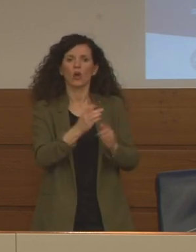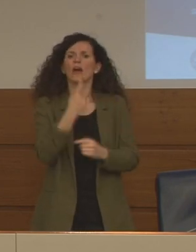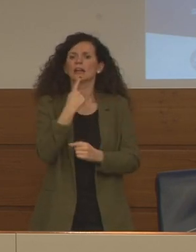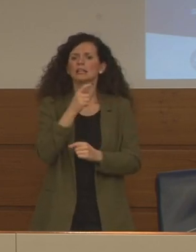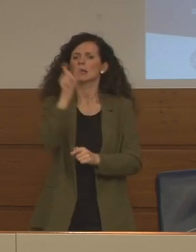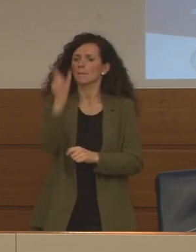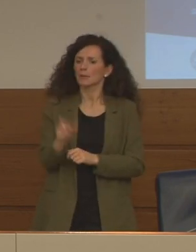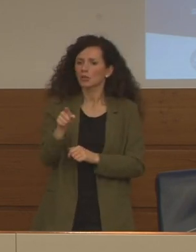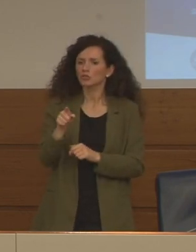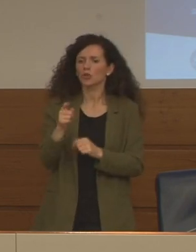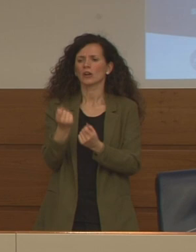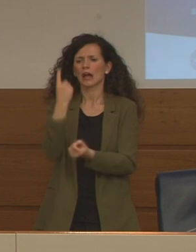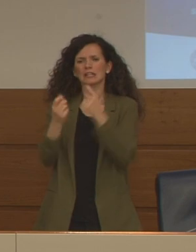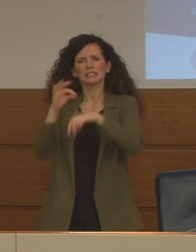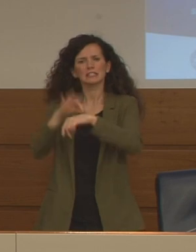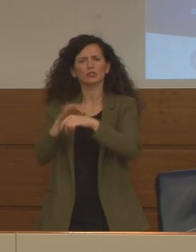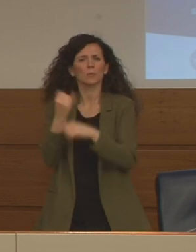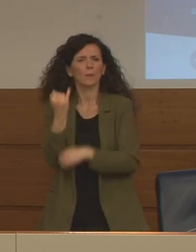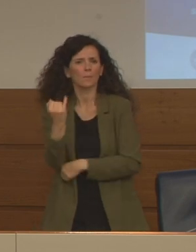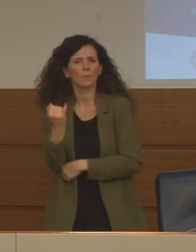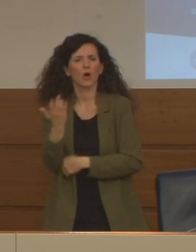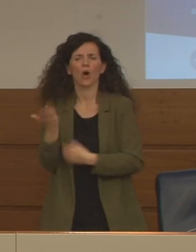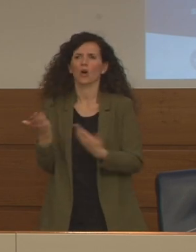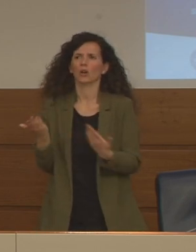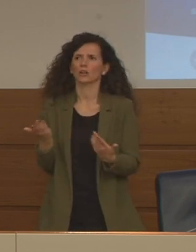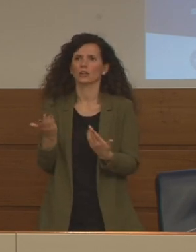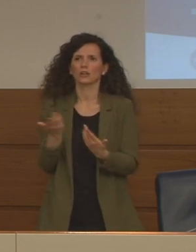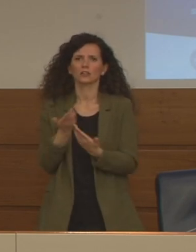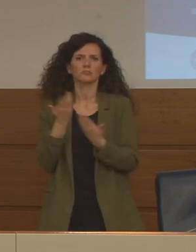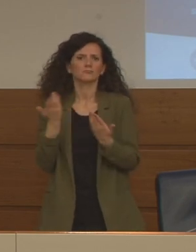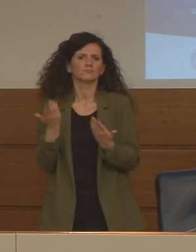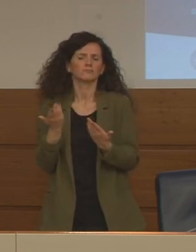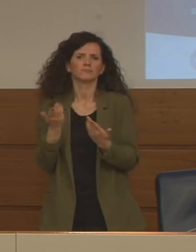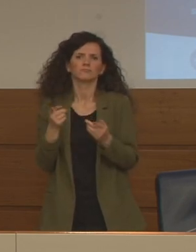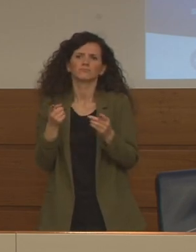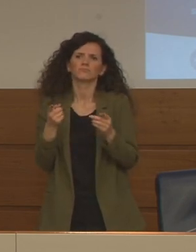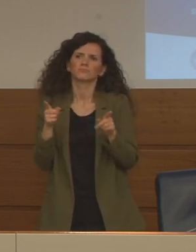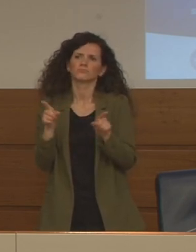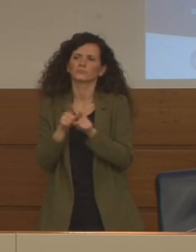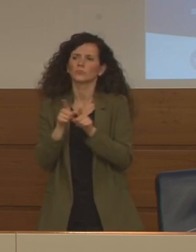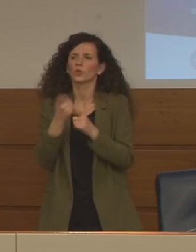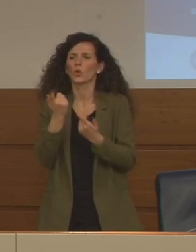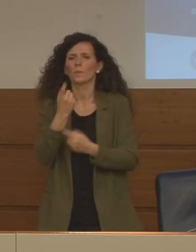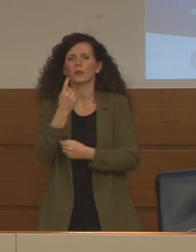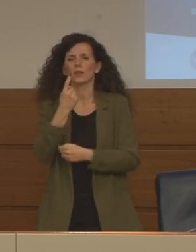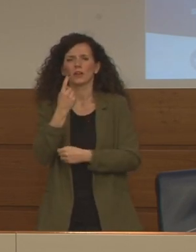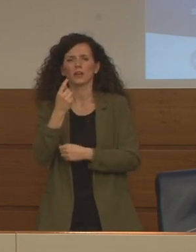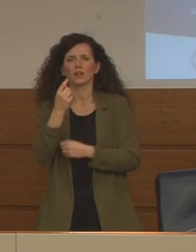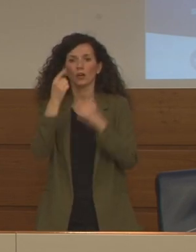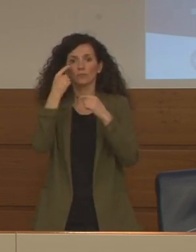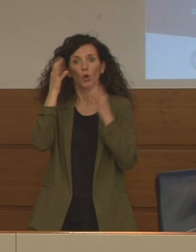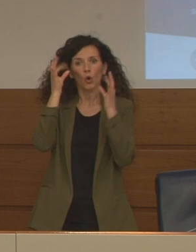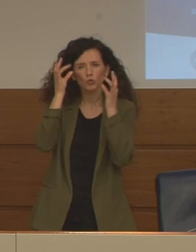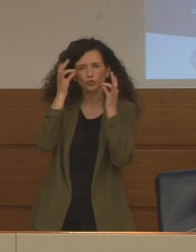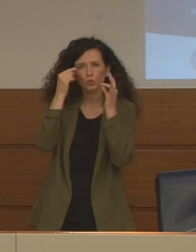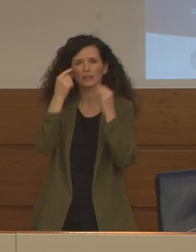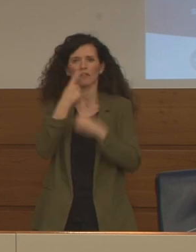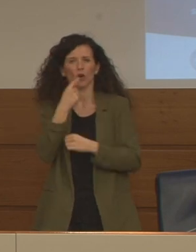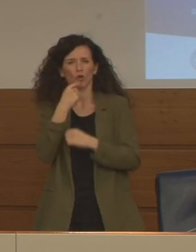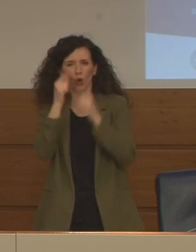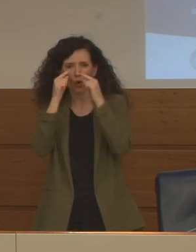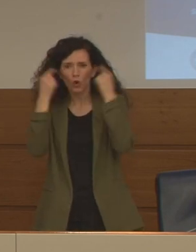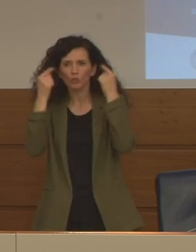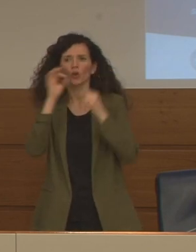persone che hanno pochi sintomi tipo un po di rimorso diciamo un po di arrossamento della congiuntiva o qualche